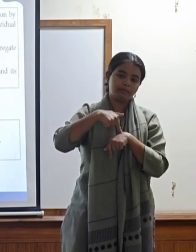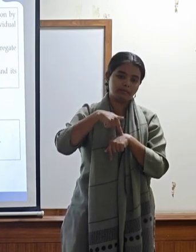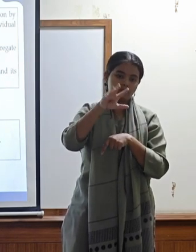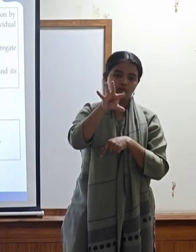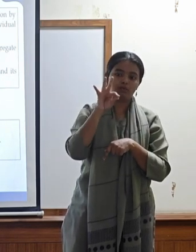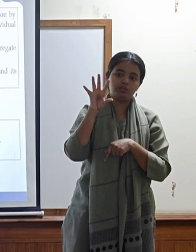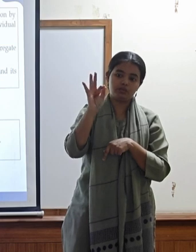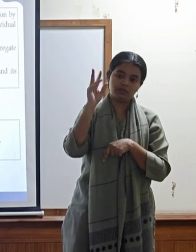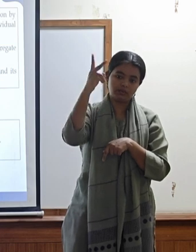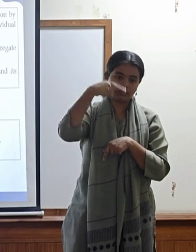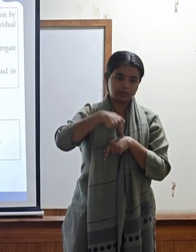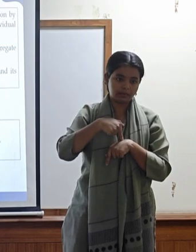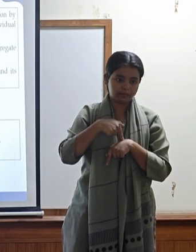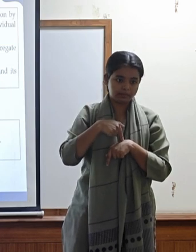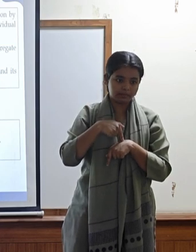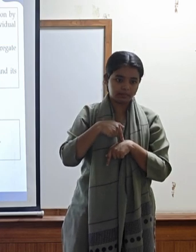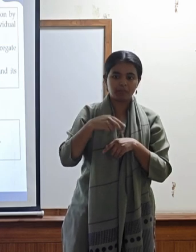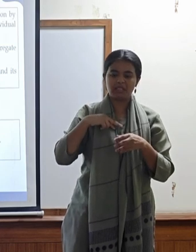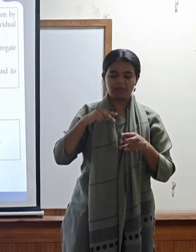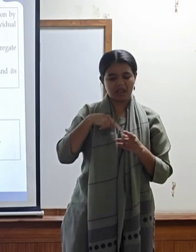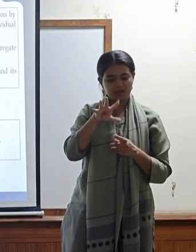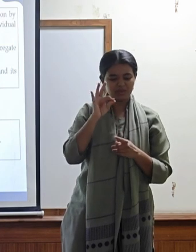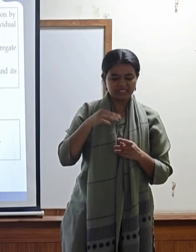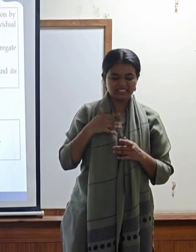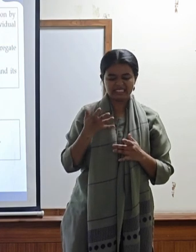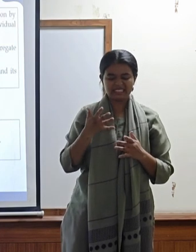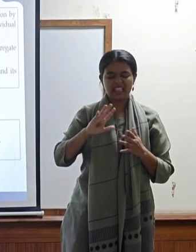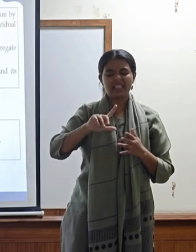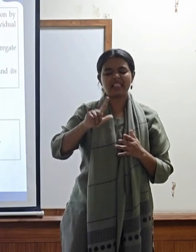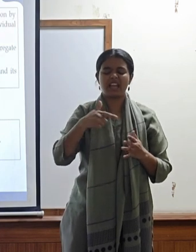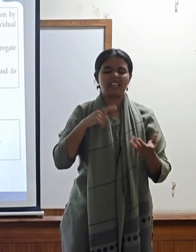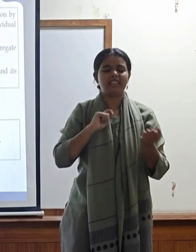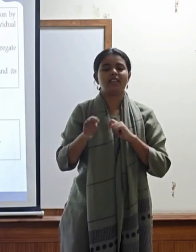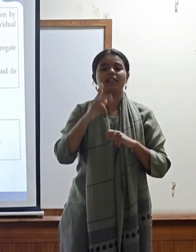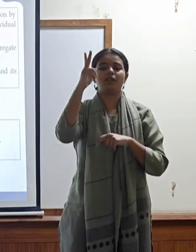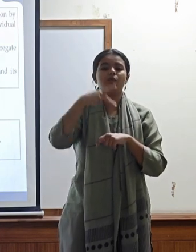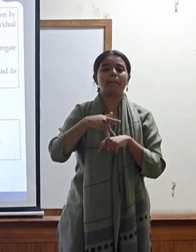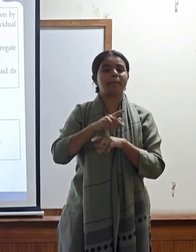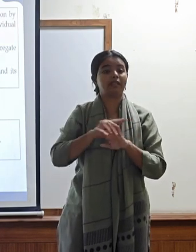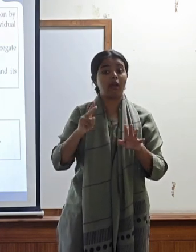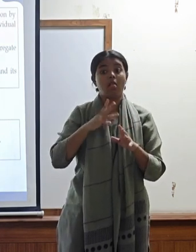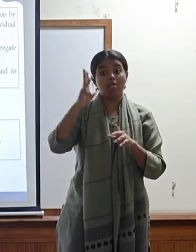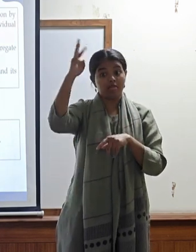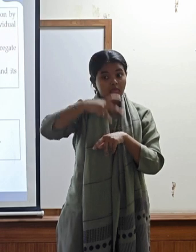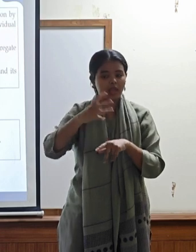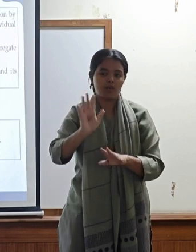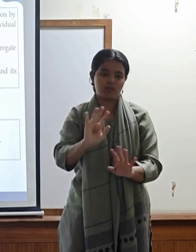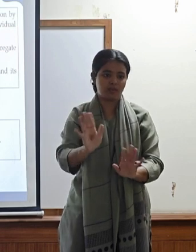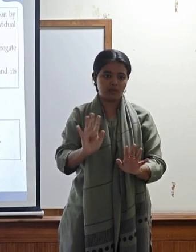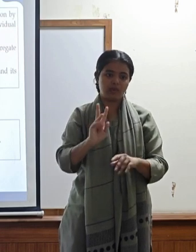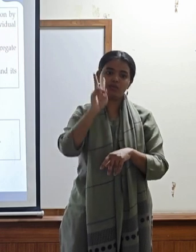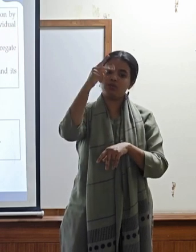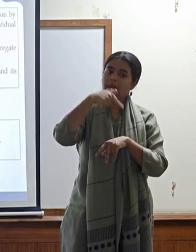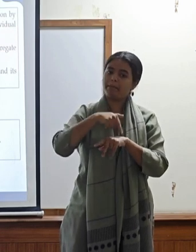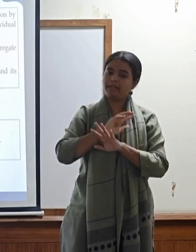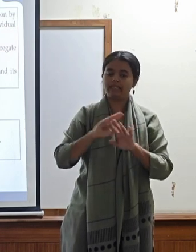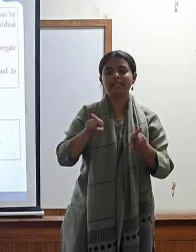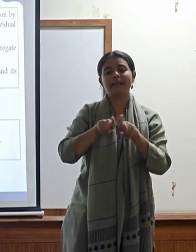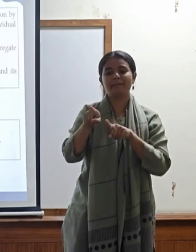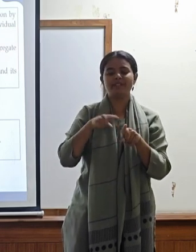2 बार आप चाहें तो बदल सकते हैं। अगर आपको सपोज आप स्टॉक मार्केट में इन्वेस्ट करते हैं, आपको नॉलेज